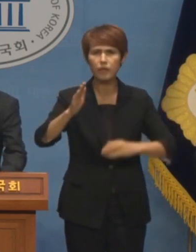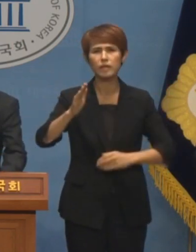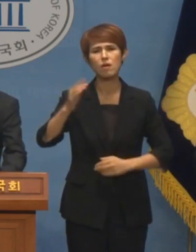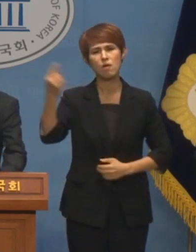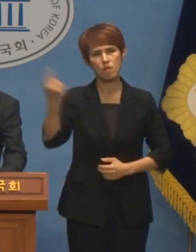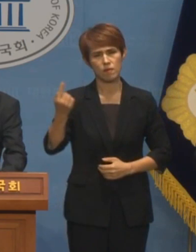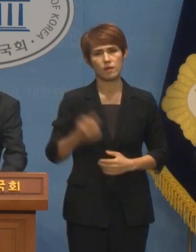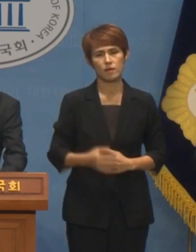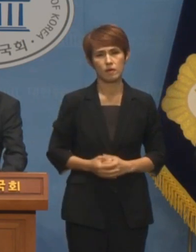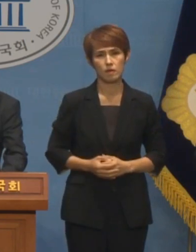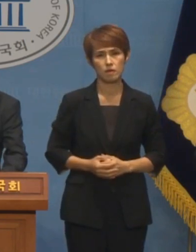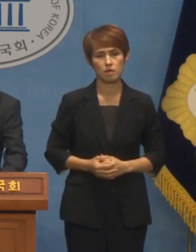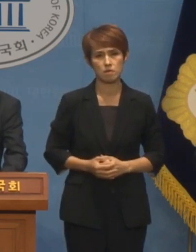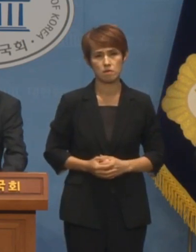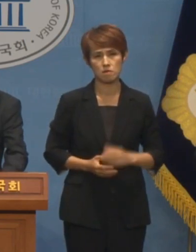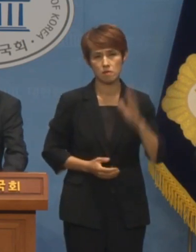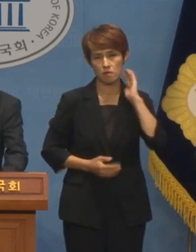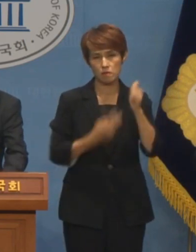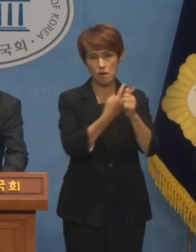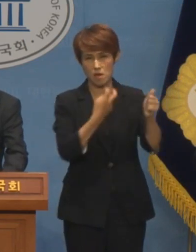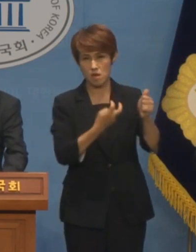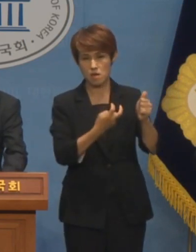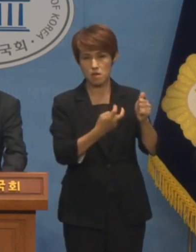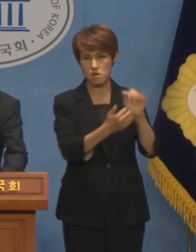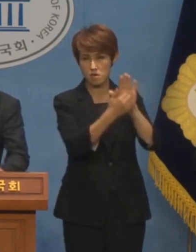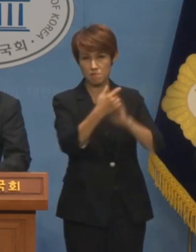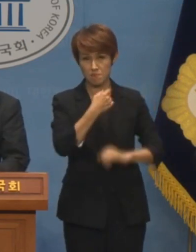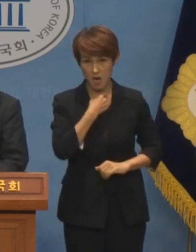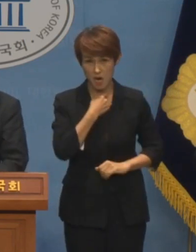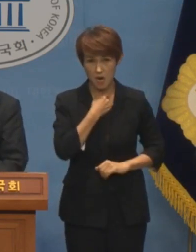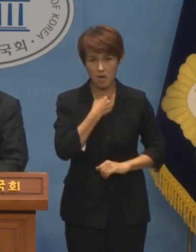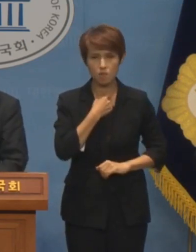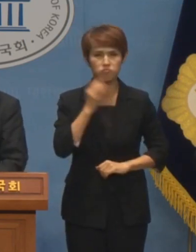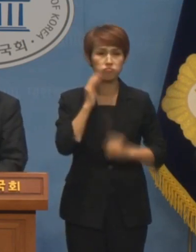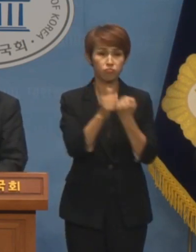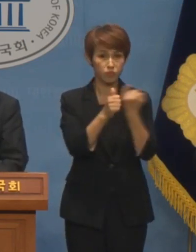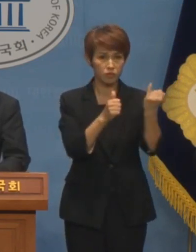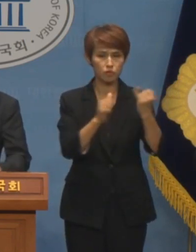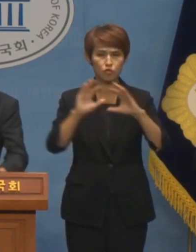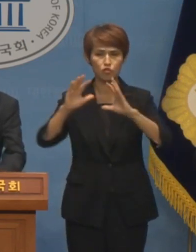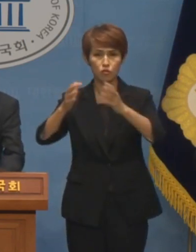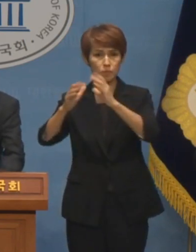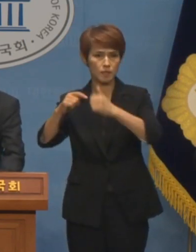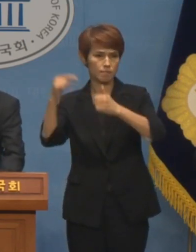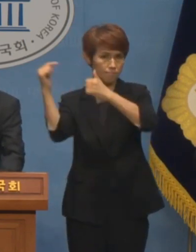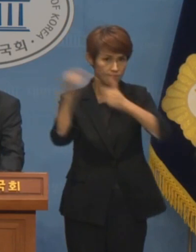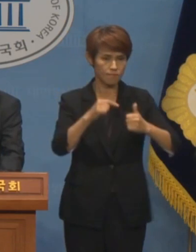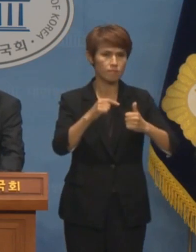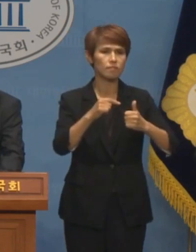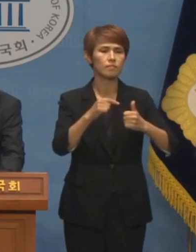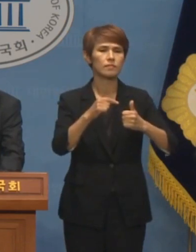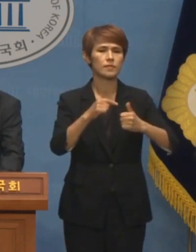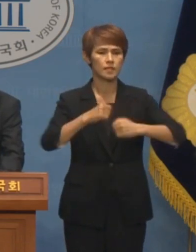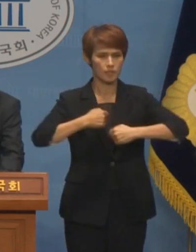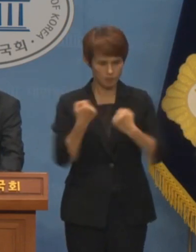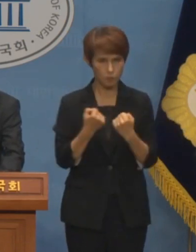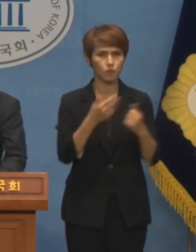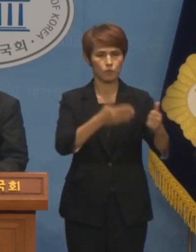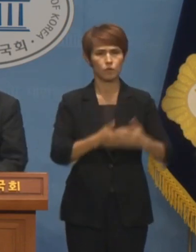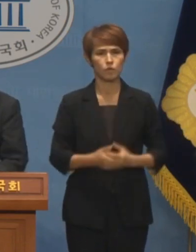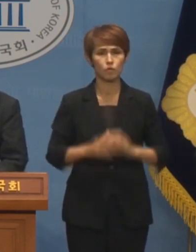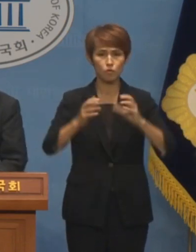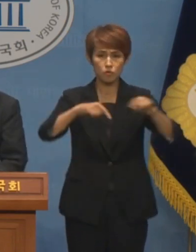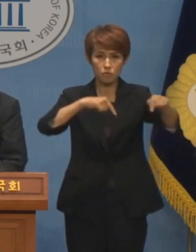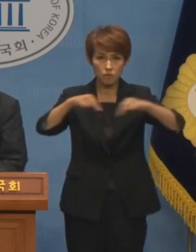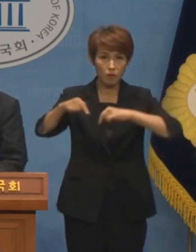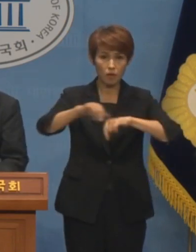탄핵의 시기를 멈추고 싶다면 김건희 여사는 국민의 명령을 따르십시오. 첫째, 더 이상 국정 개입을 중단하고